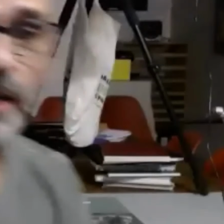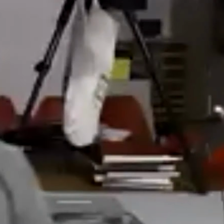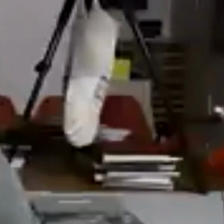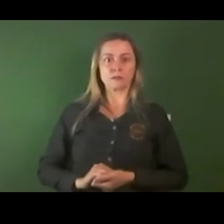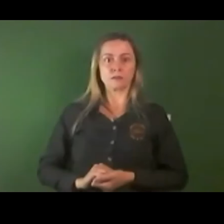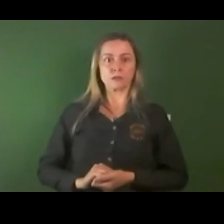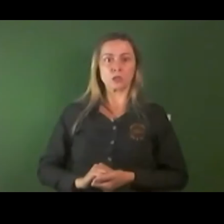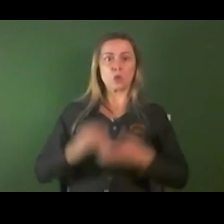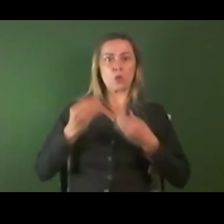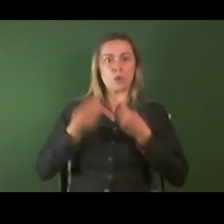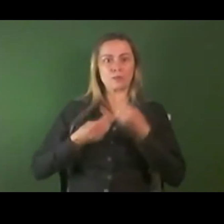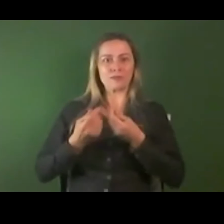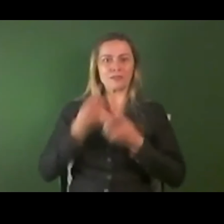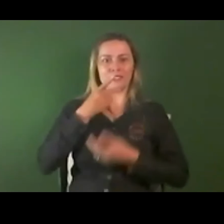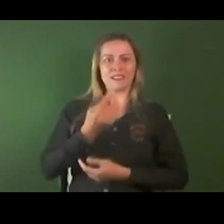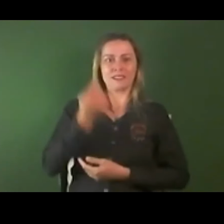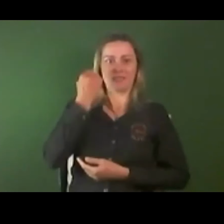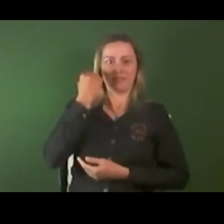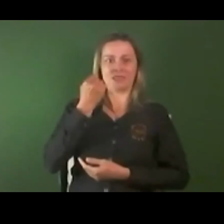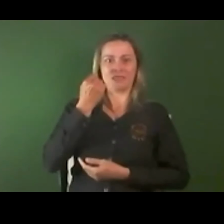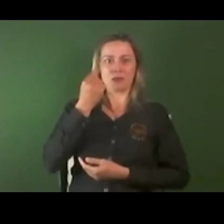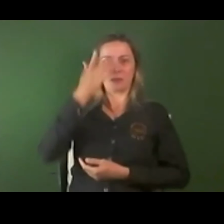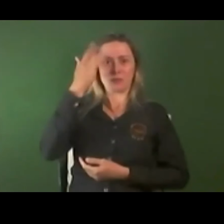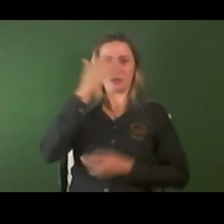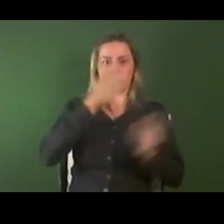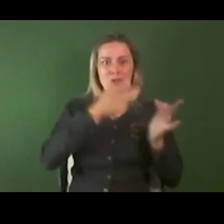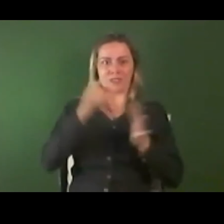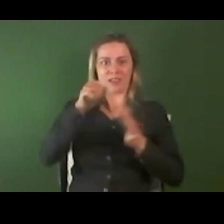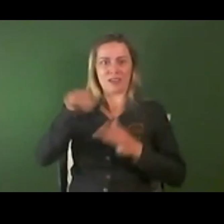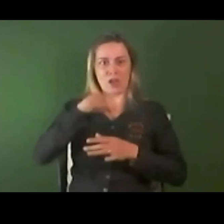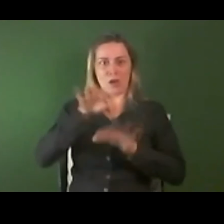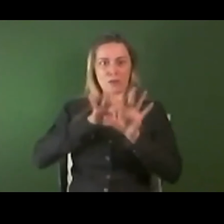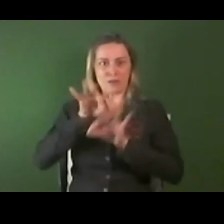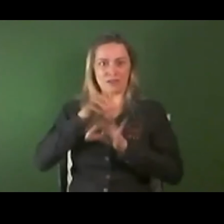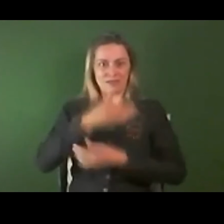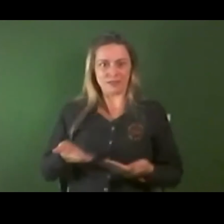como eu havia dito aqui para o pessoal da produção, eu